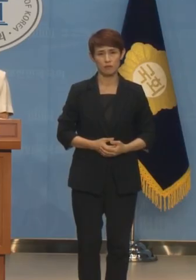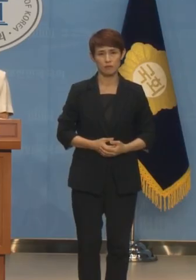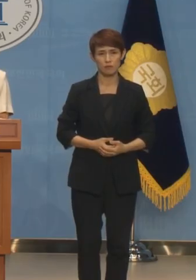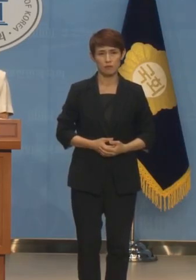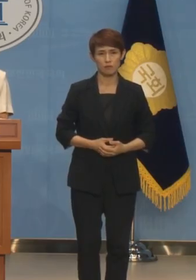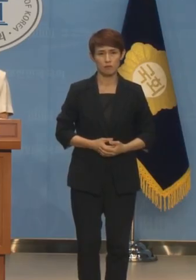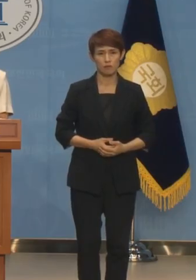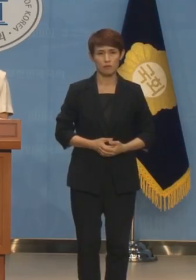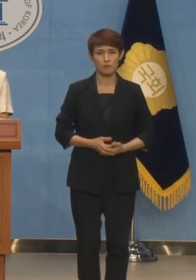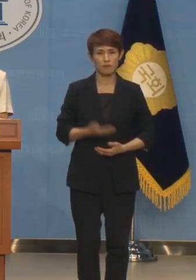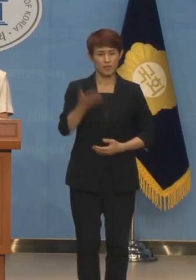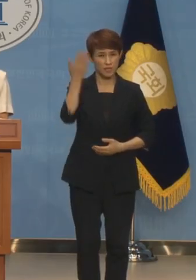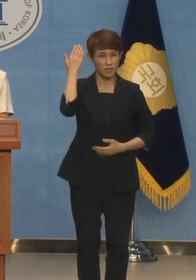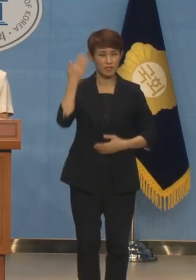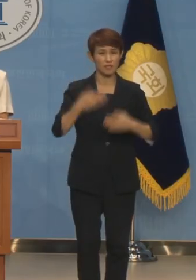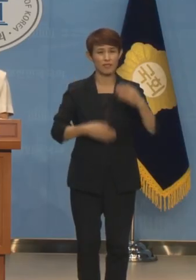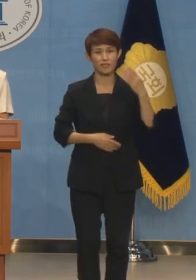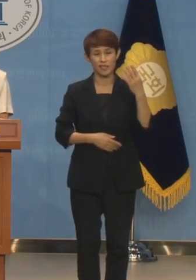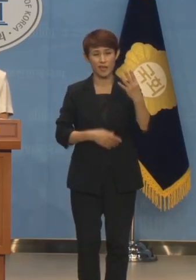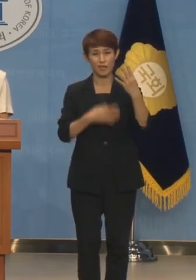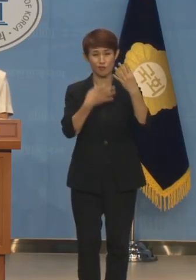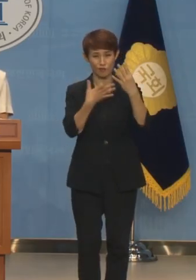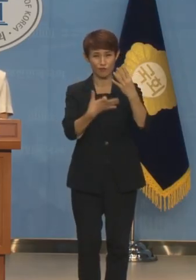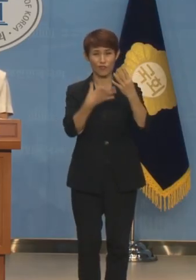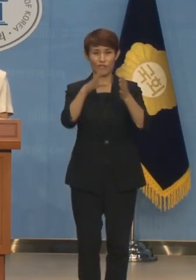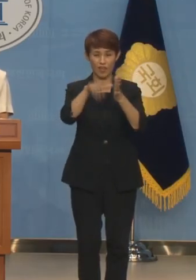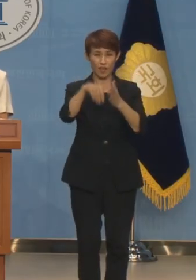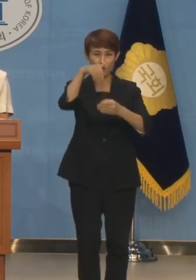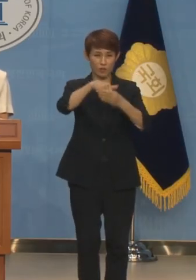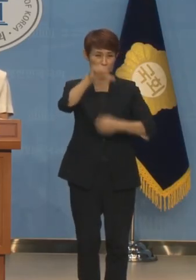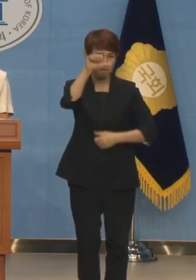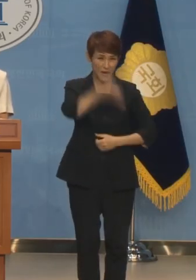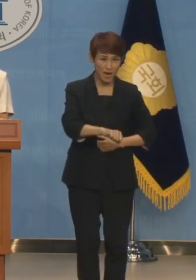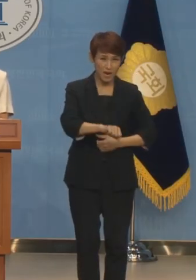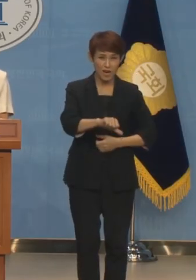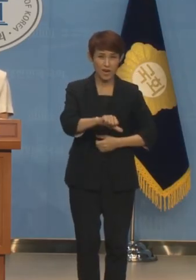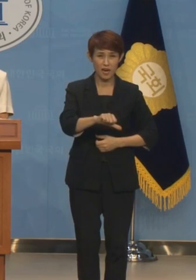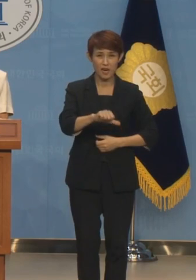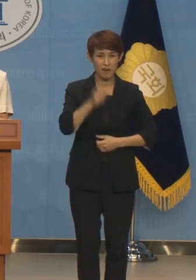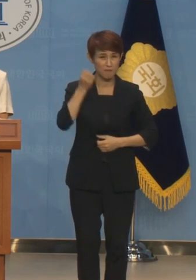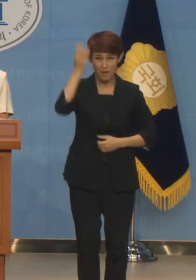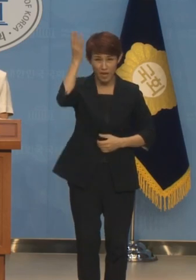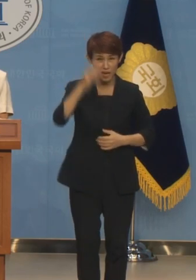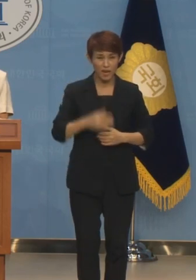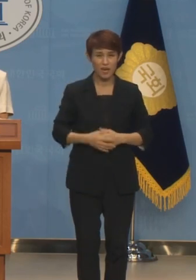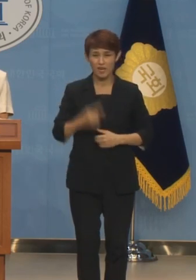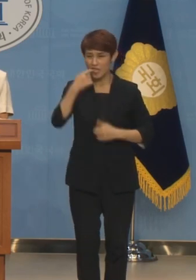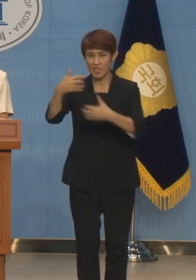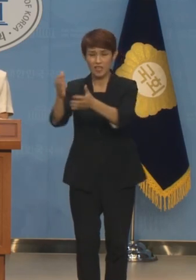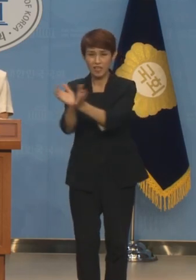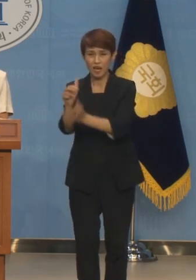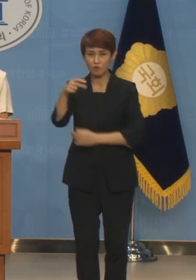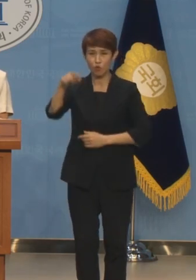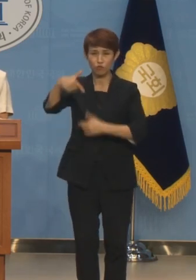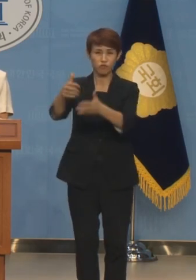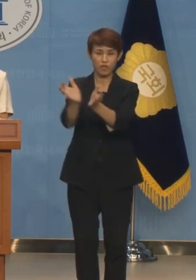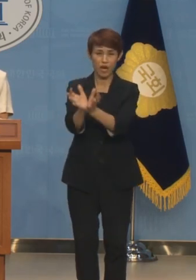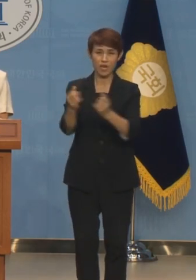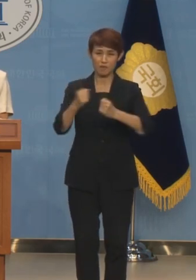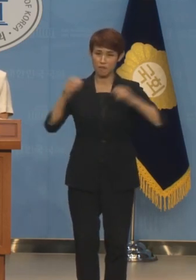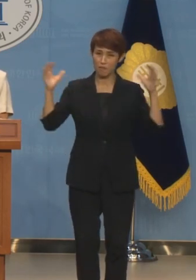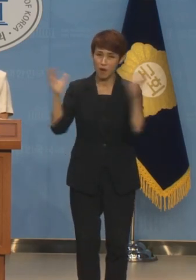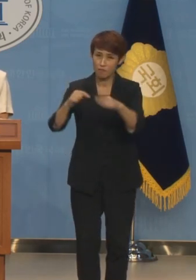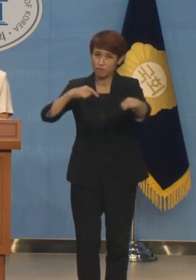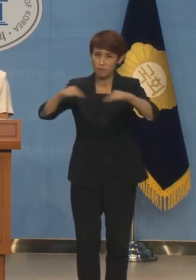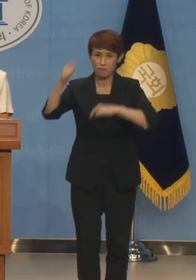아직도 지난 4.10 총선 민심도 제대로 읽지 못하고 조국혁신당과 더불어민주당 등 야당들과 협치할